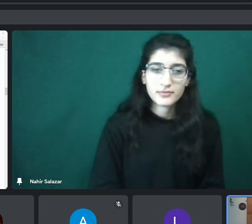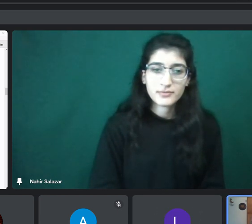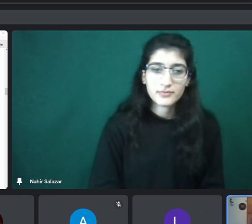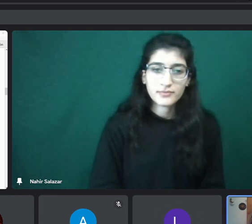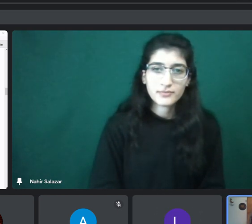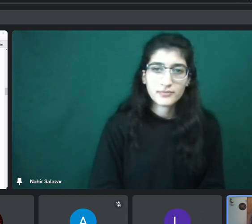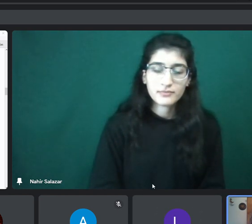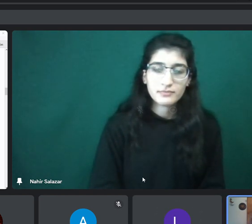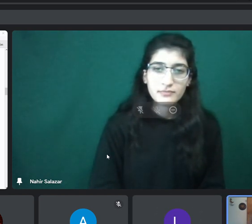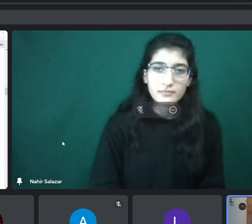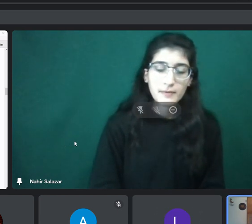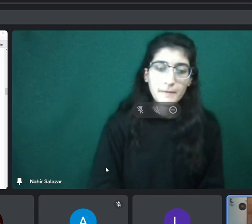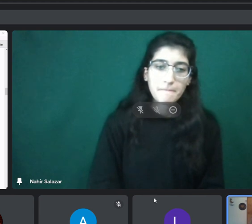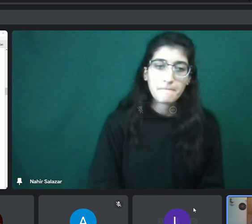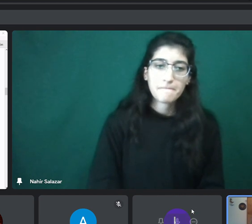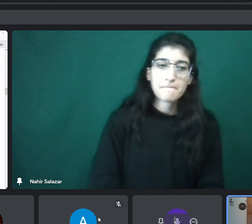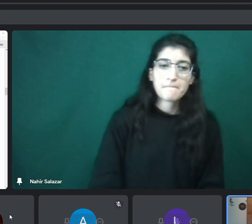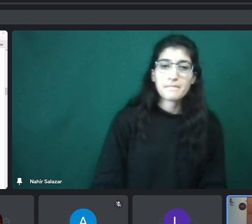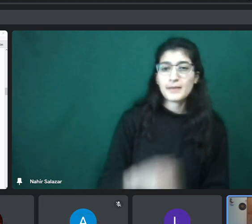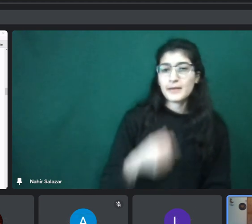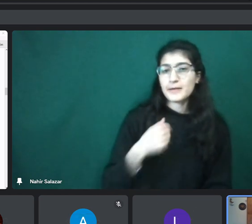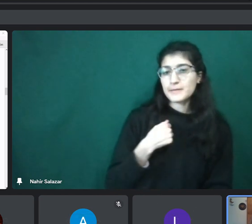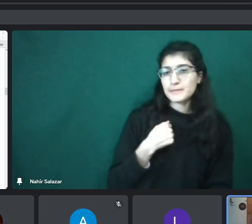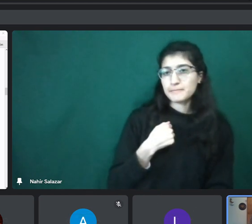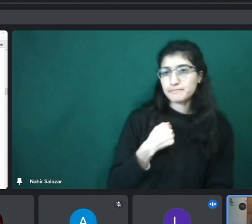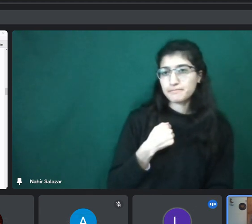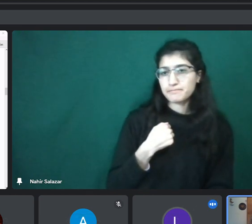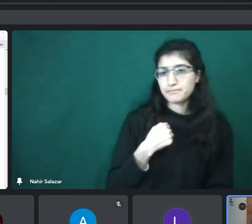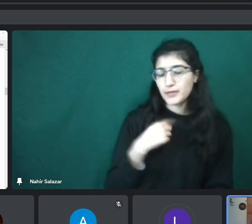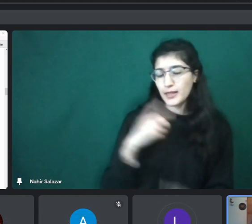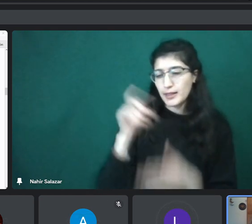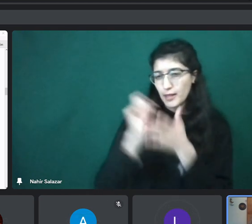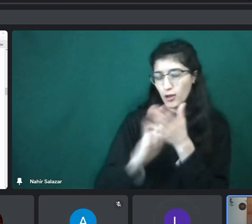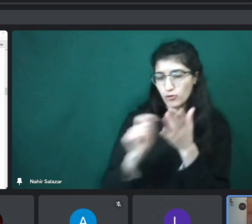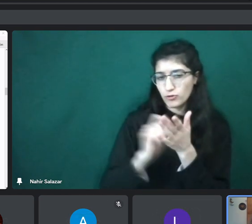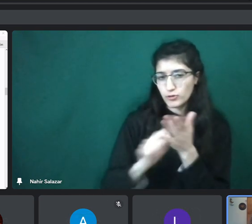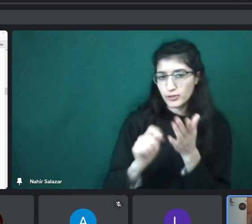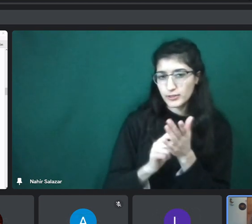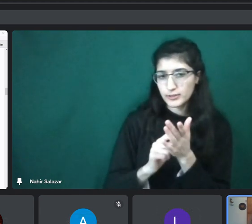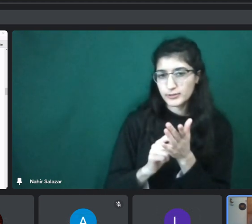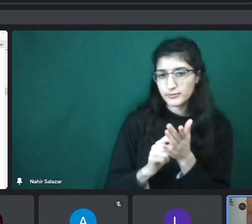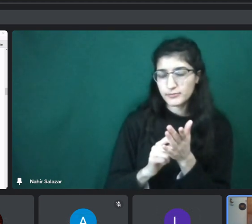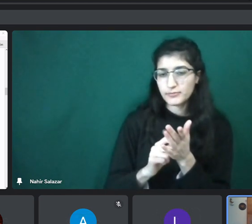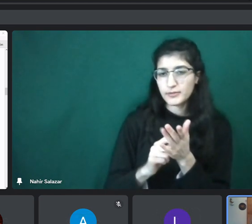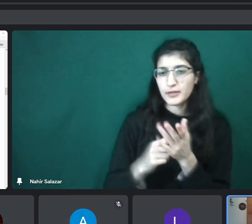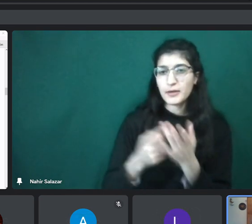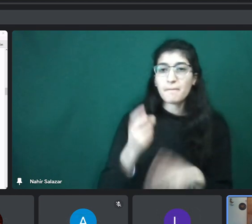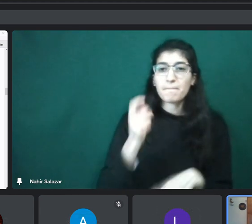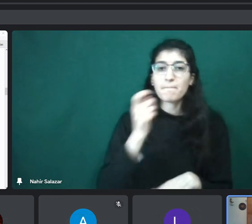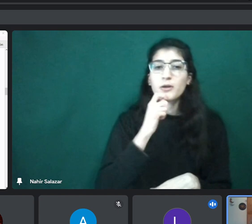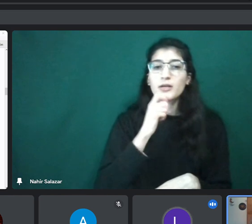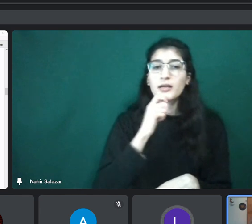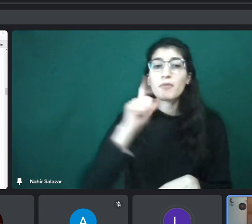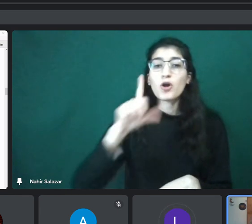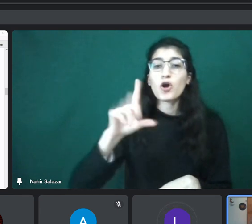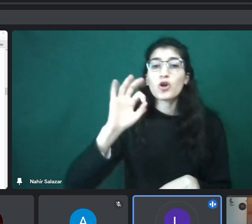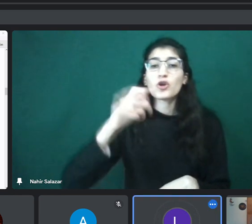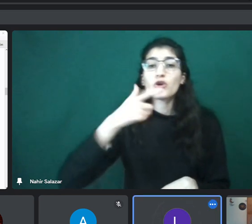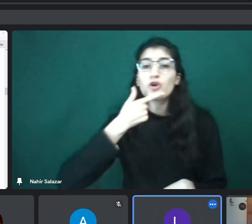Simplemente te voy a hacer una observación. O sea, los desarrollos en el campo sería, ¿sí? Ah, bueno. ¿Sí? Ya